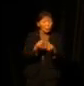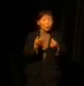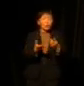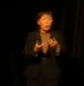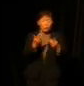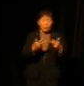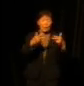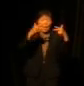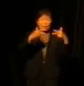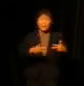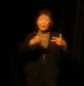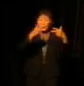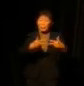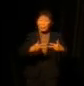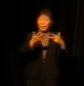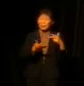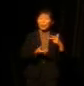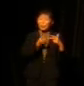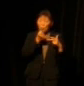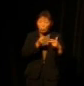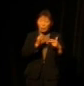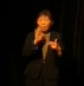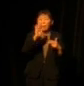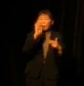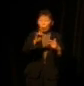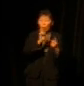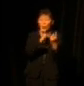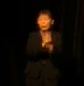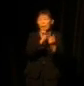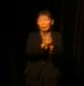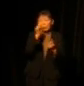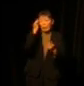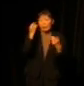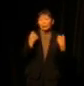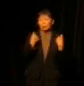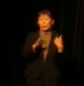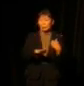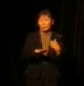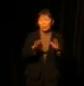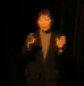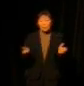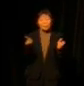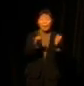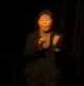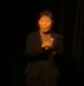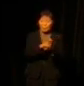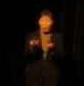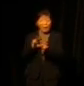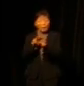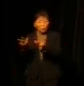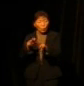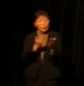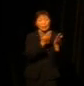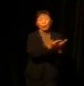ーションをしてやっていく必要があると思います。今までは行政と学校が行って住民は避難